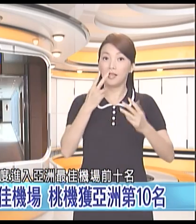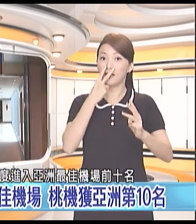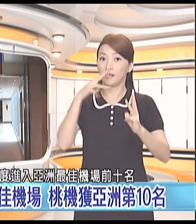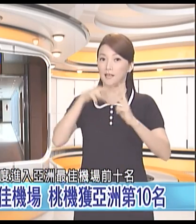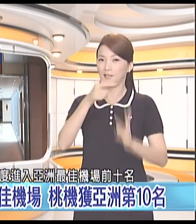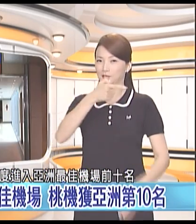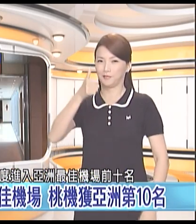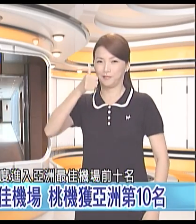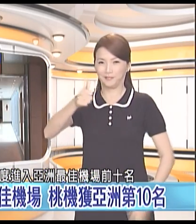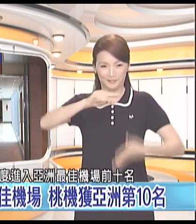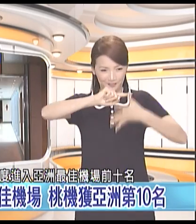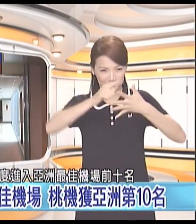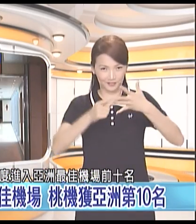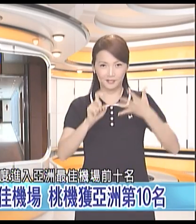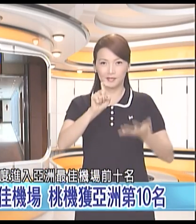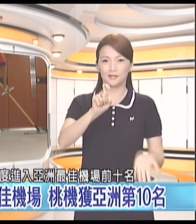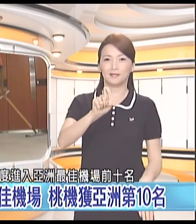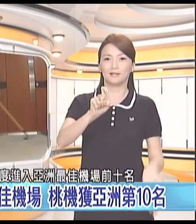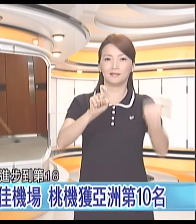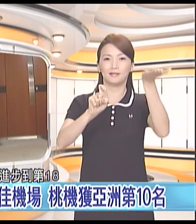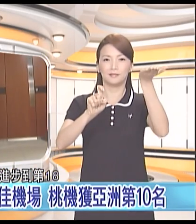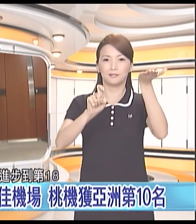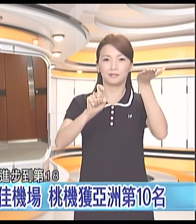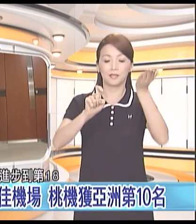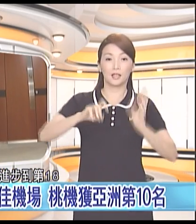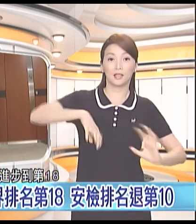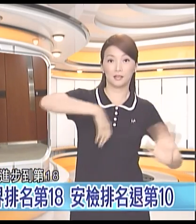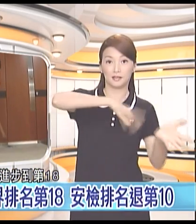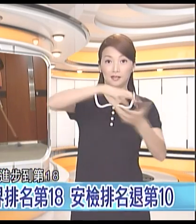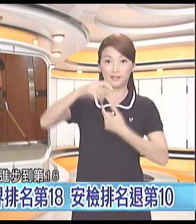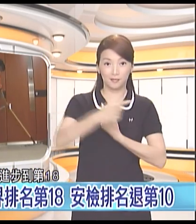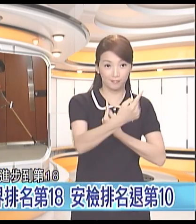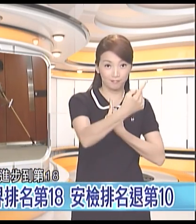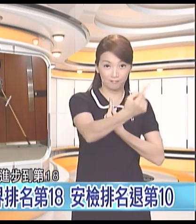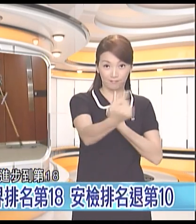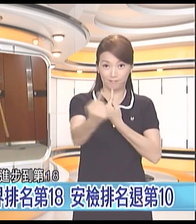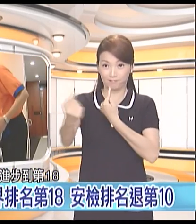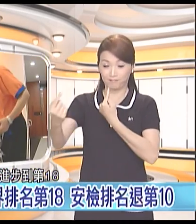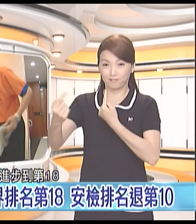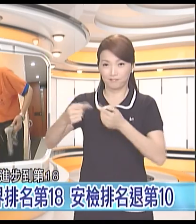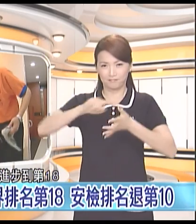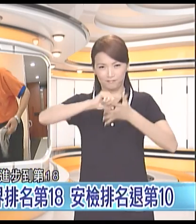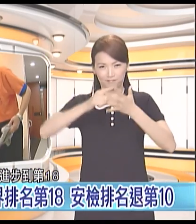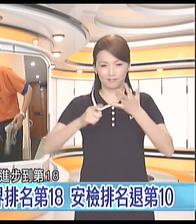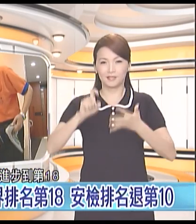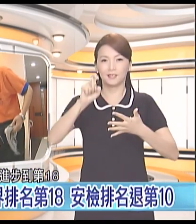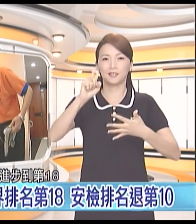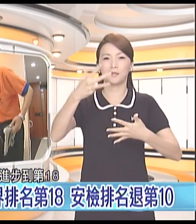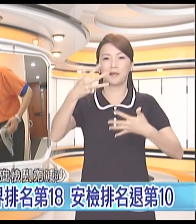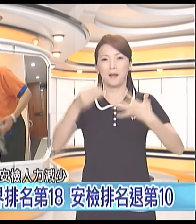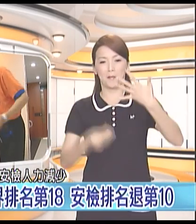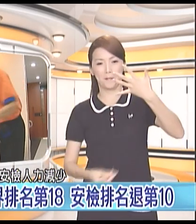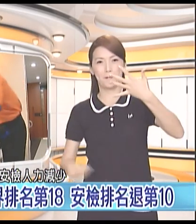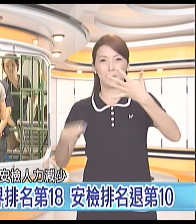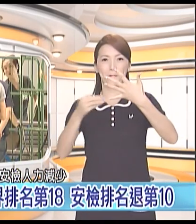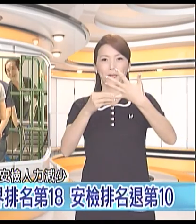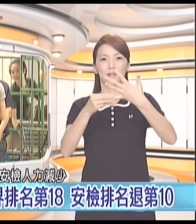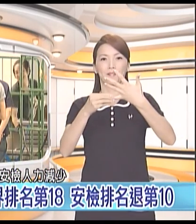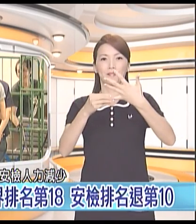最佳机场前十名，而全球排名也进不到第十八。但是因为安检